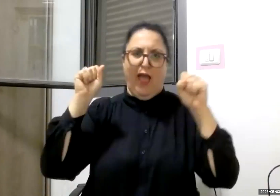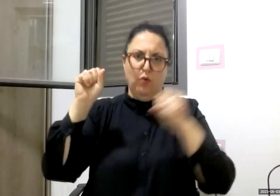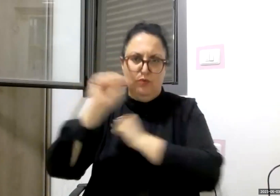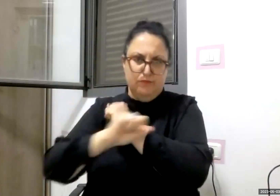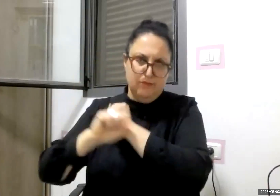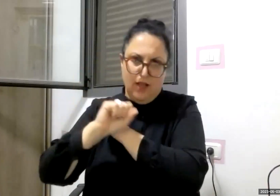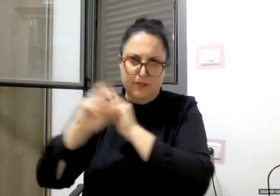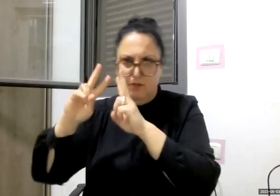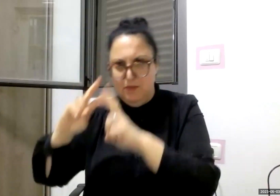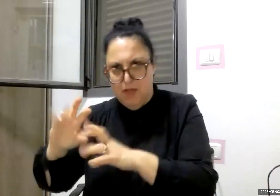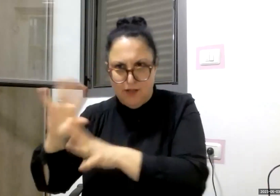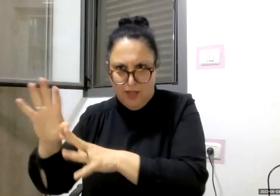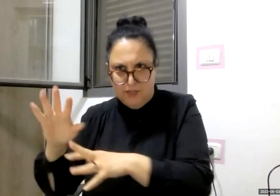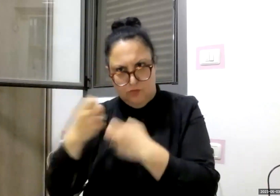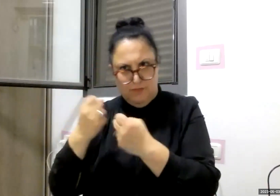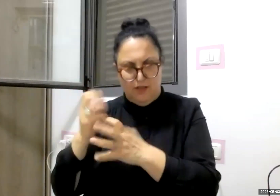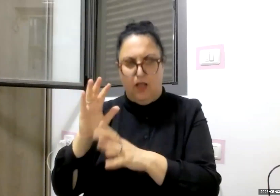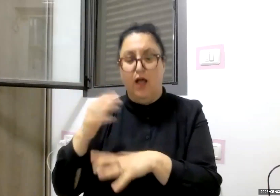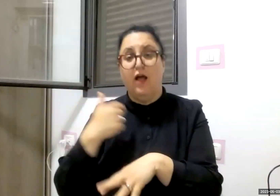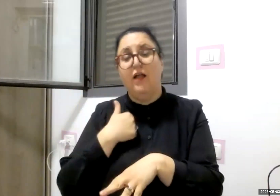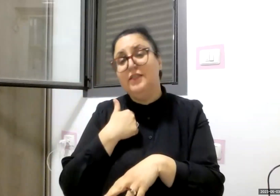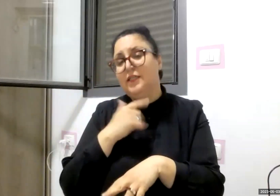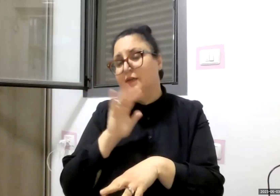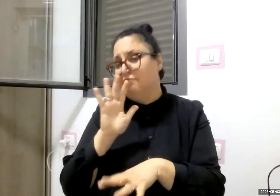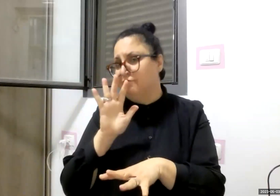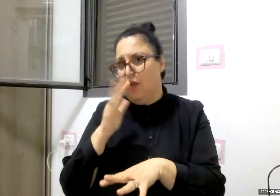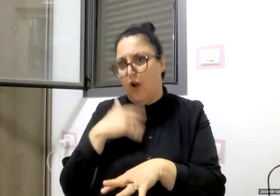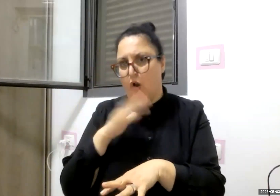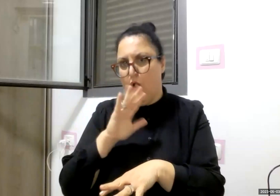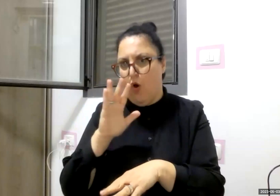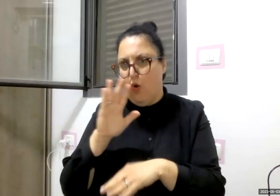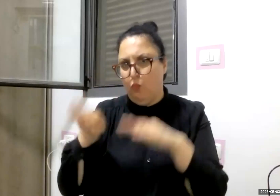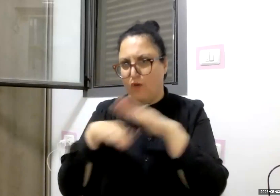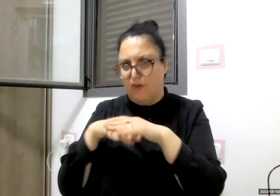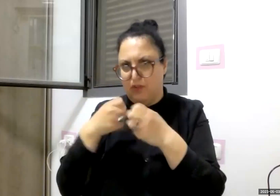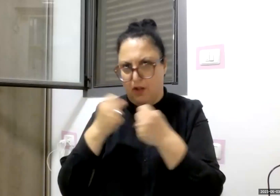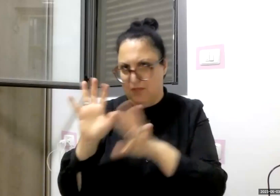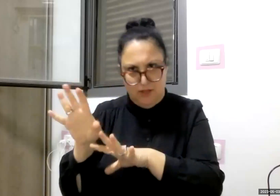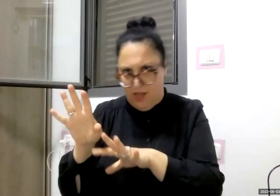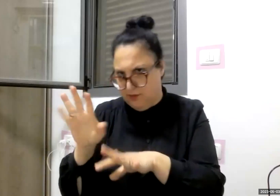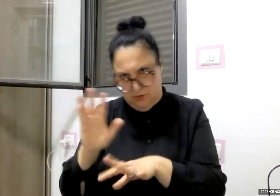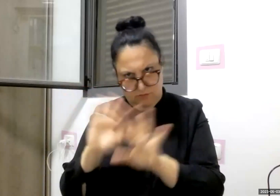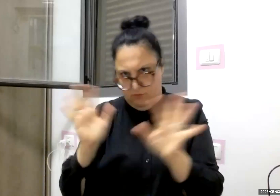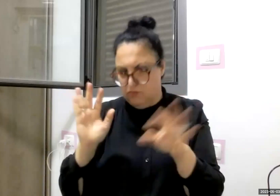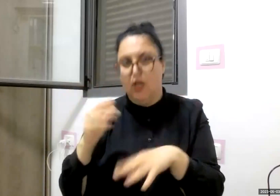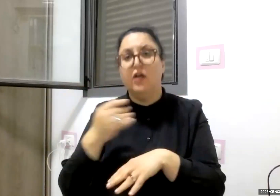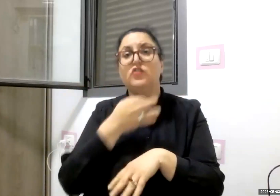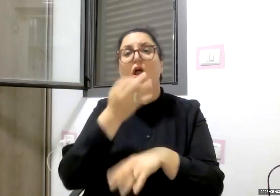של עקב החירות האקדמית אני לא מופפת למתח הזה